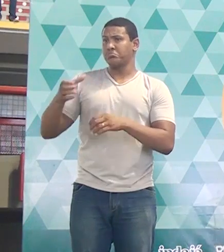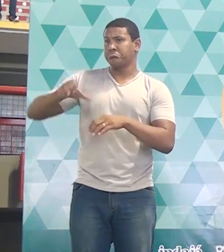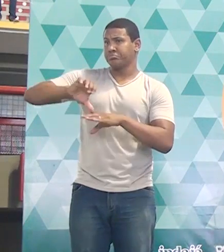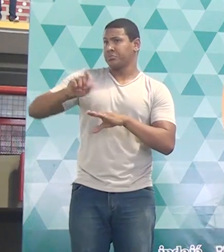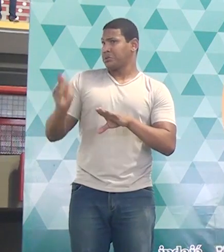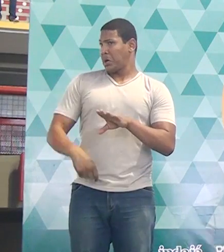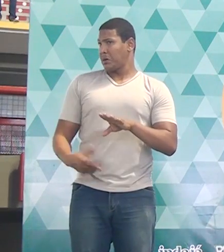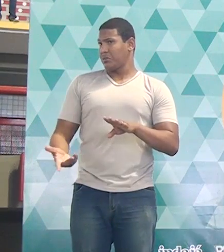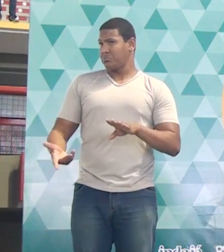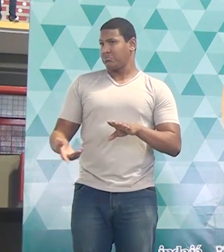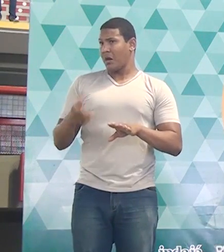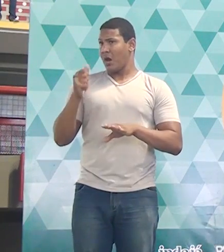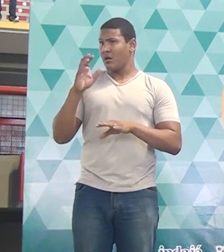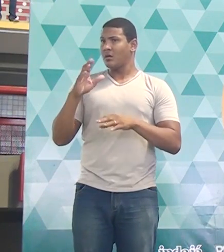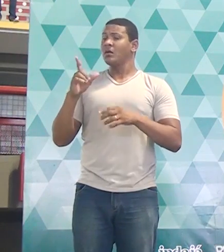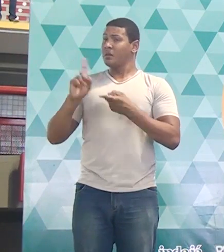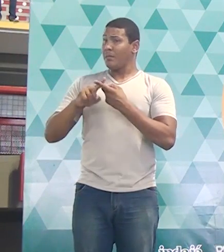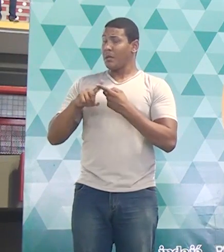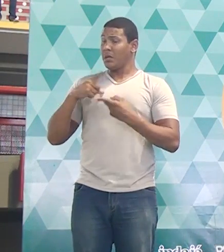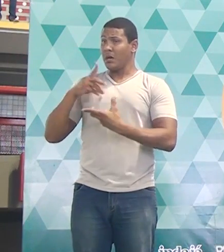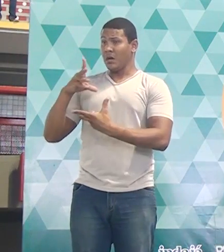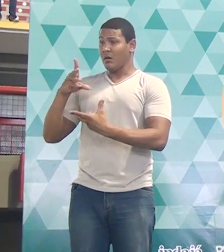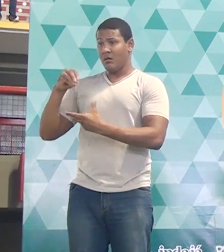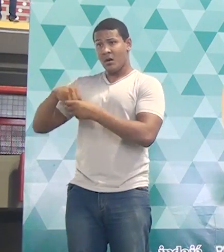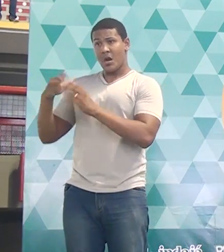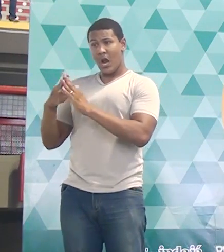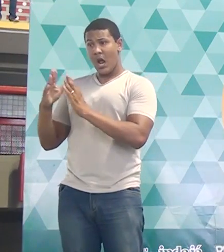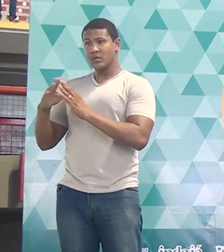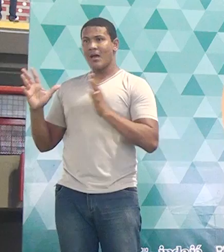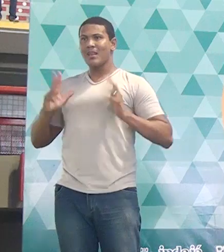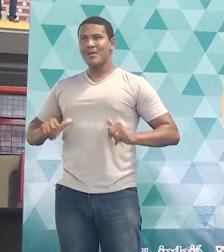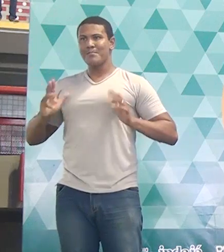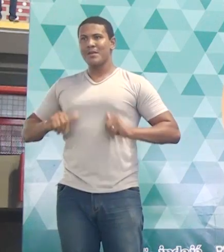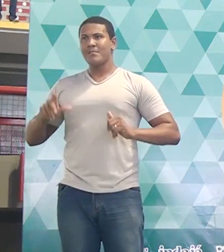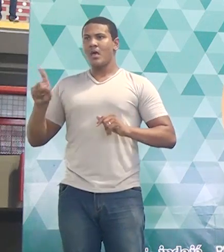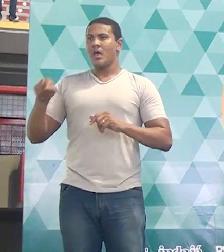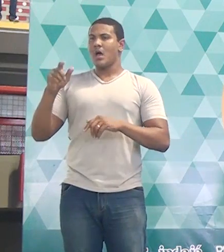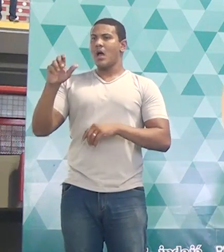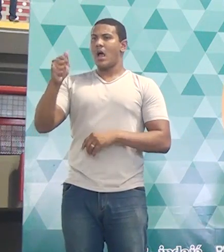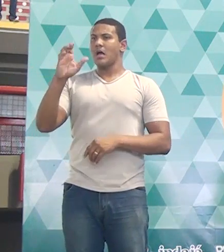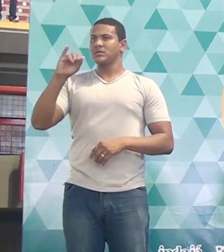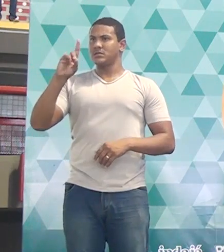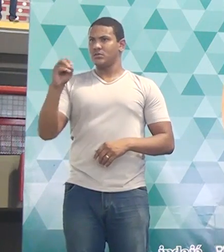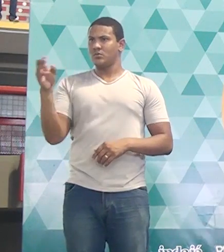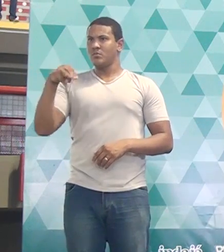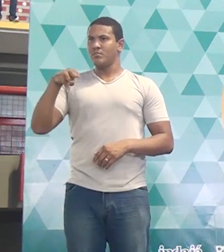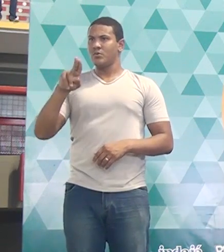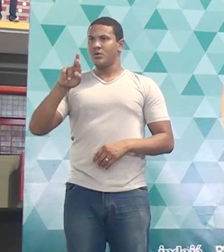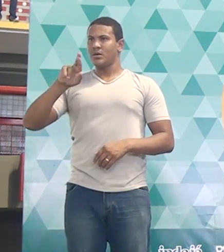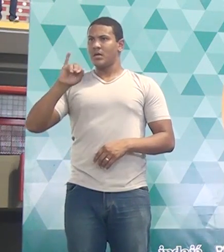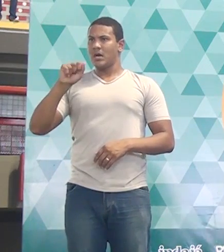tenho em casa ácido muriático, que eu uso para limpeza. Posso aplicar ácido muriático?